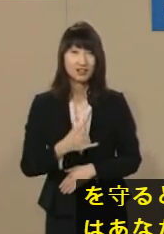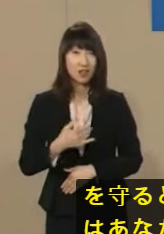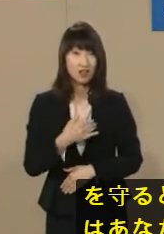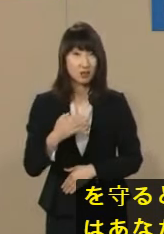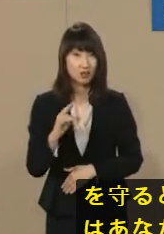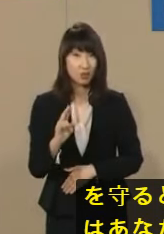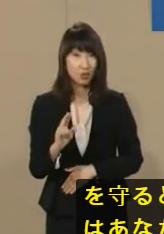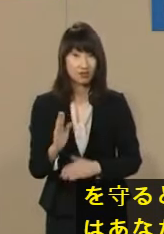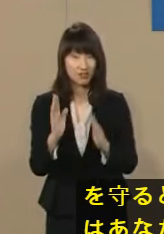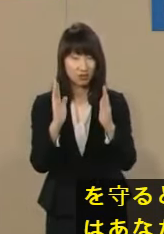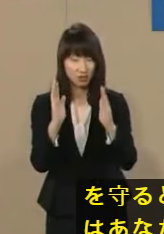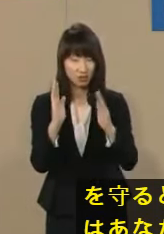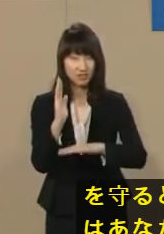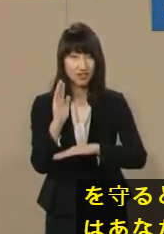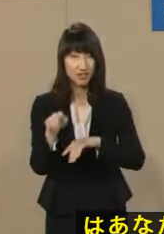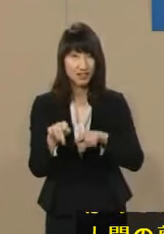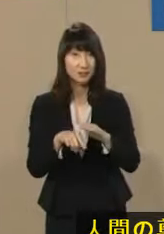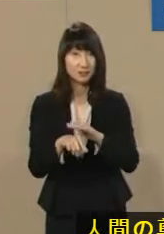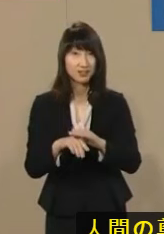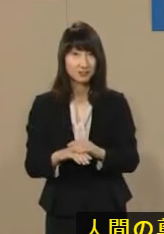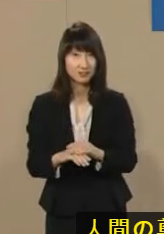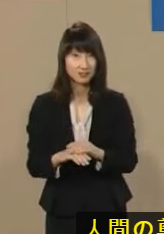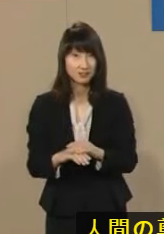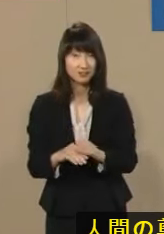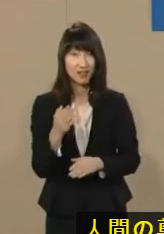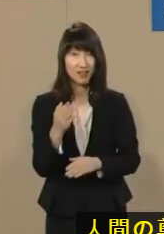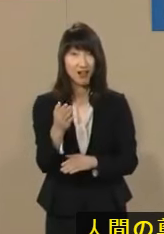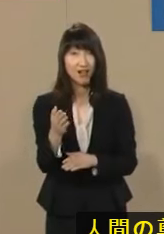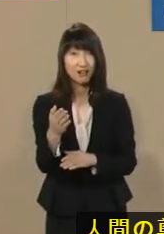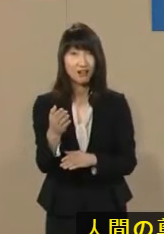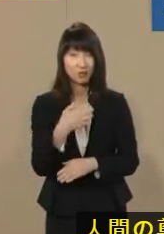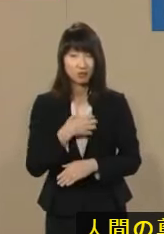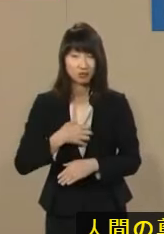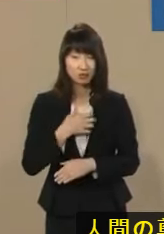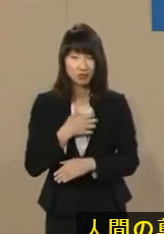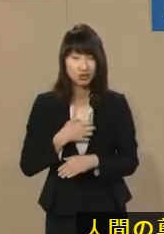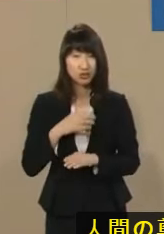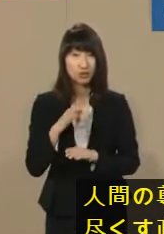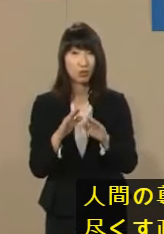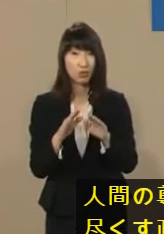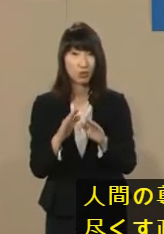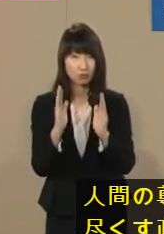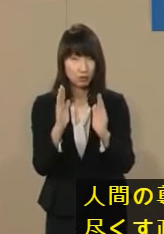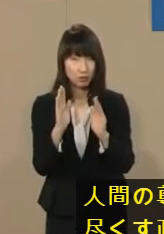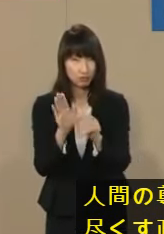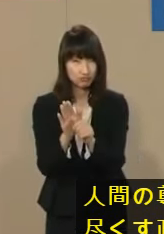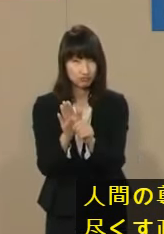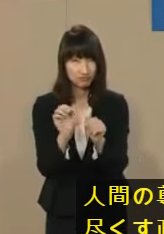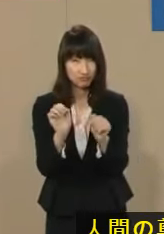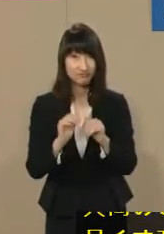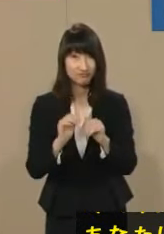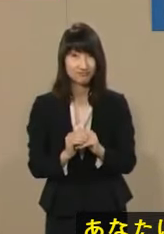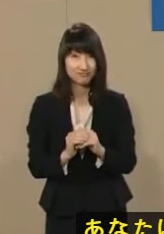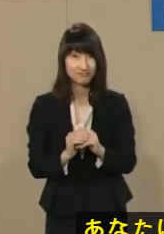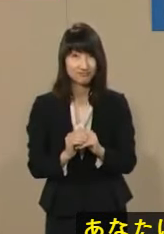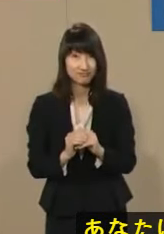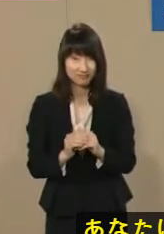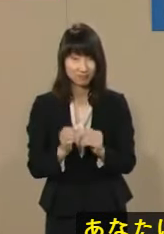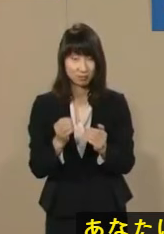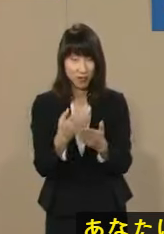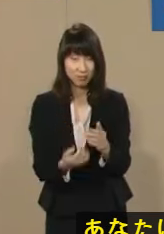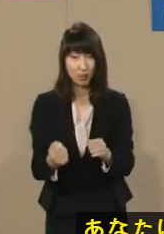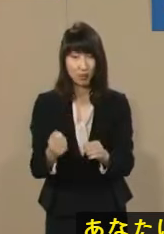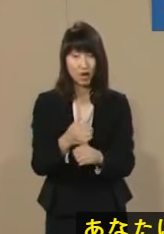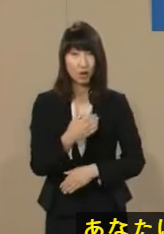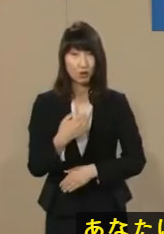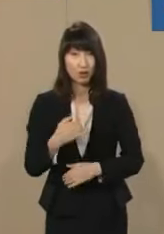全力を尽くす政治の上に成り立つ。あなたに降りかかる不条理に対して全力でその最前に立つ。何度でもやり直せる